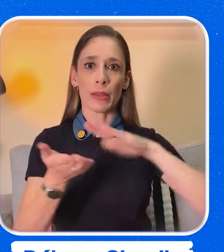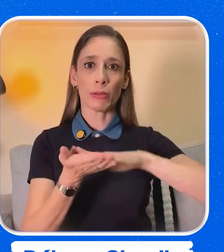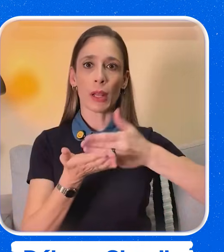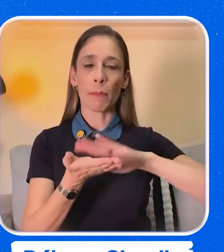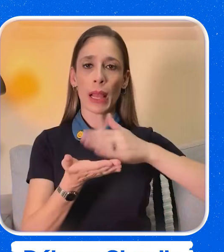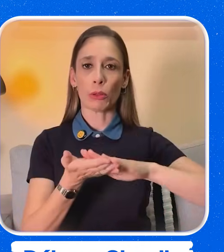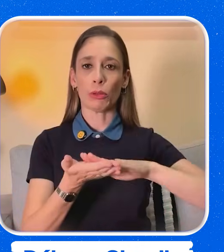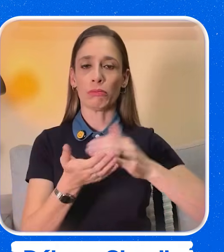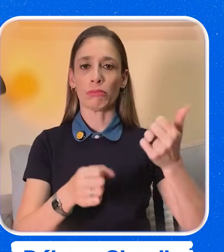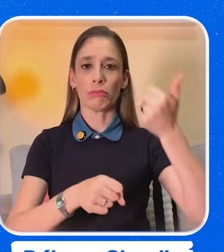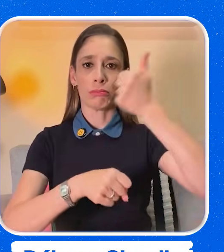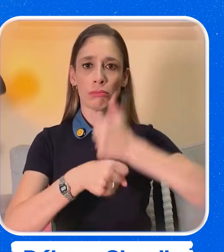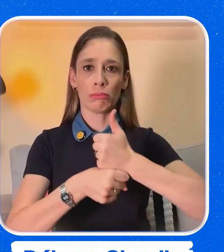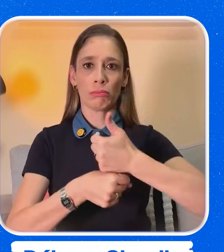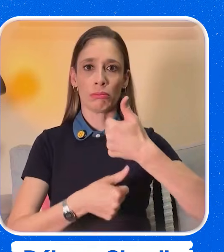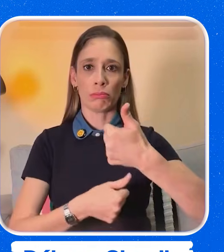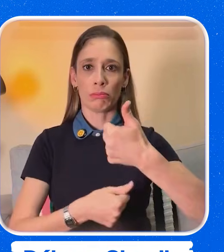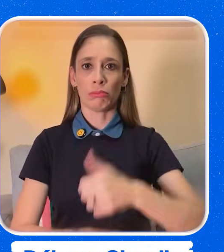Ok.